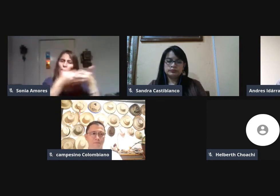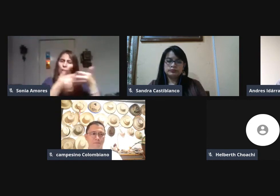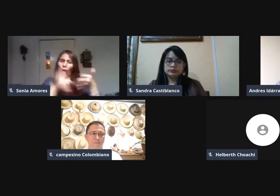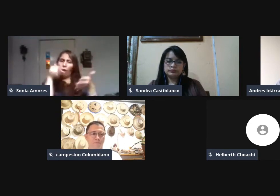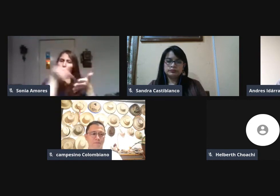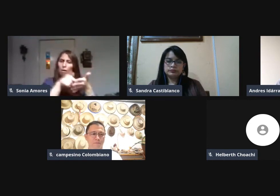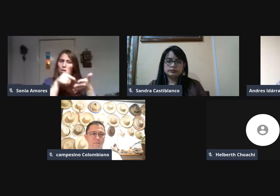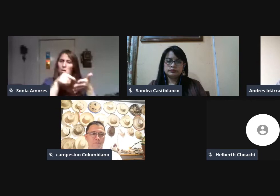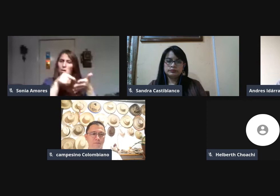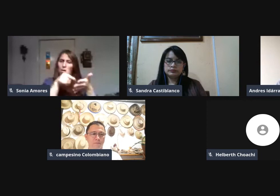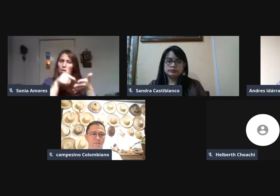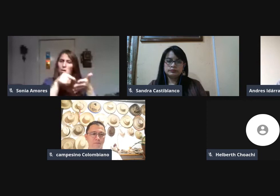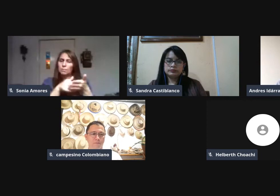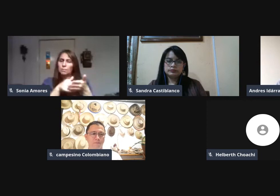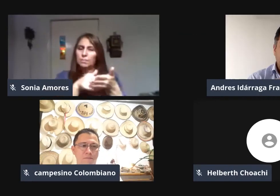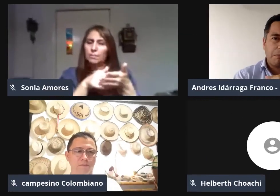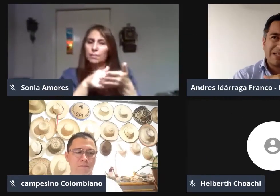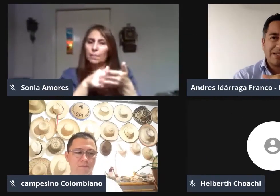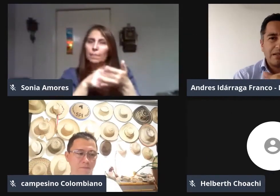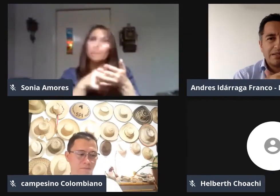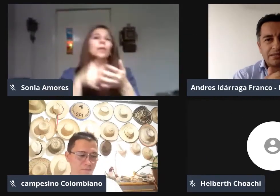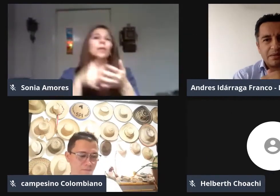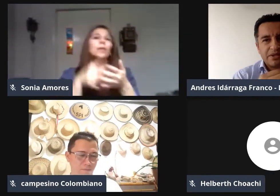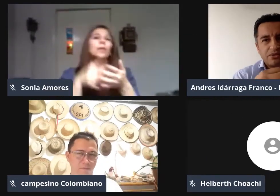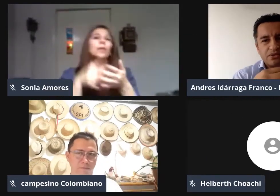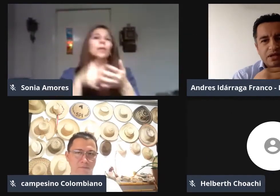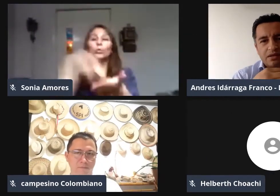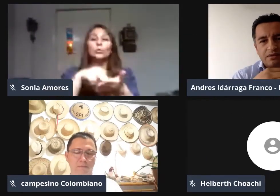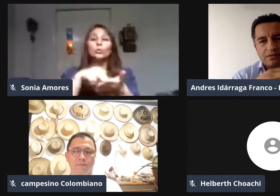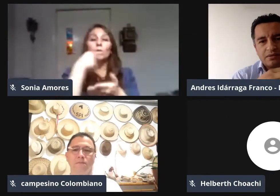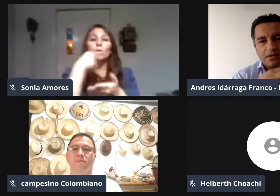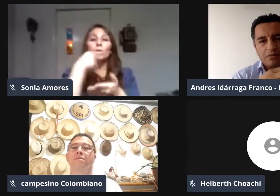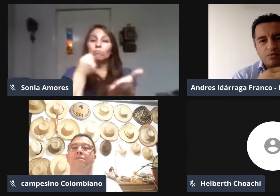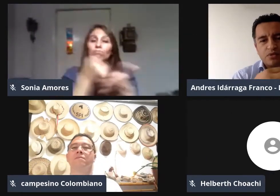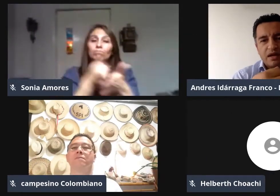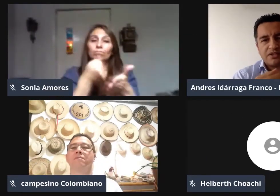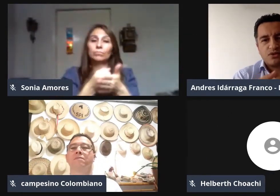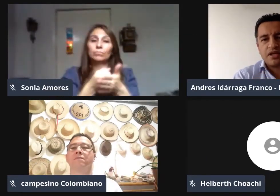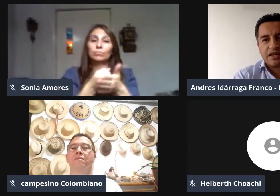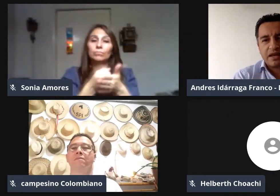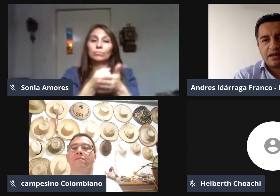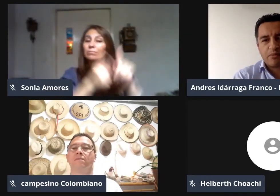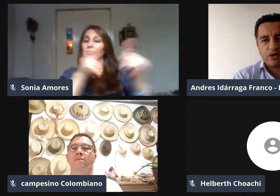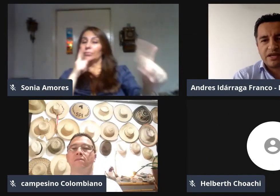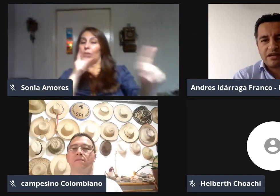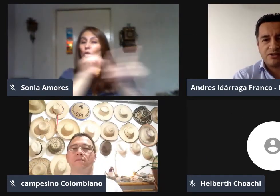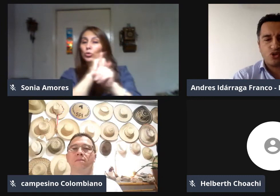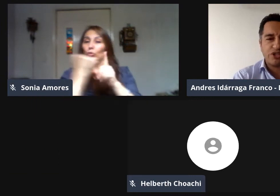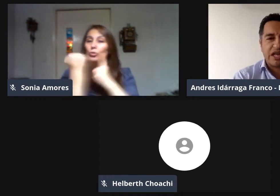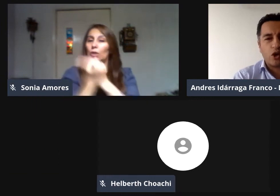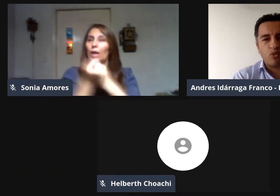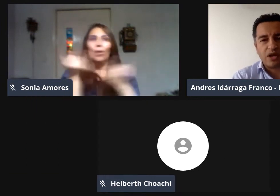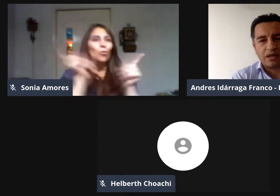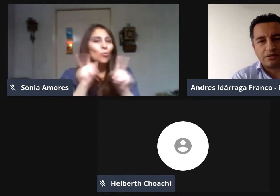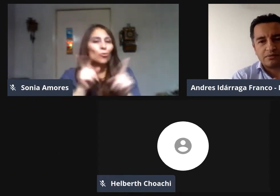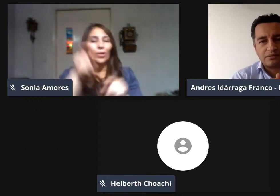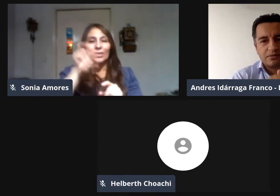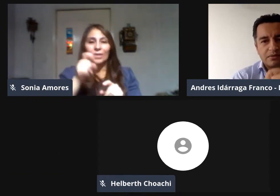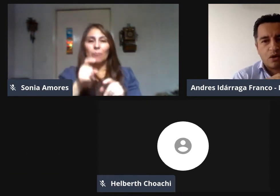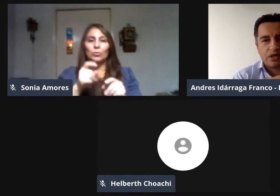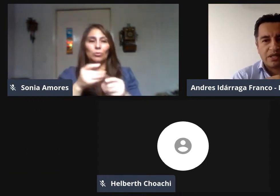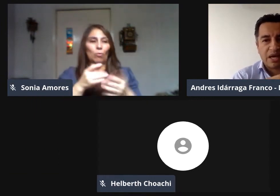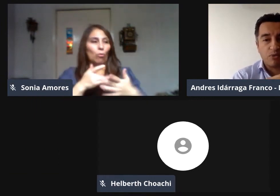y insiste en que más que el distanciamiento social debemos buscar la solidaridad y la armonía social y